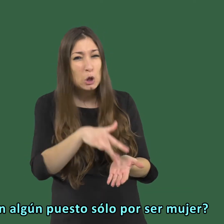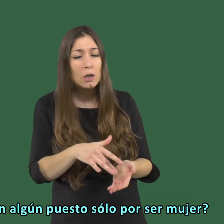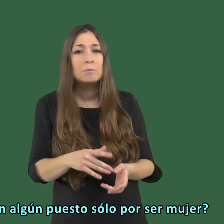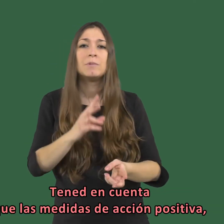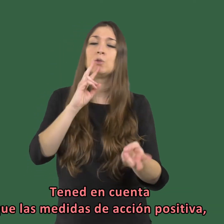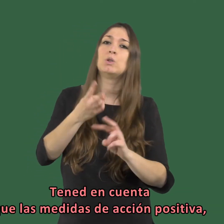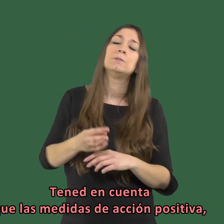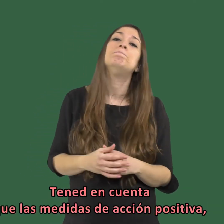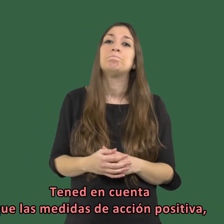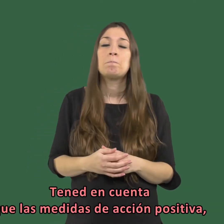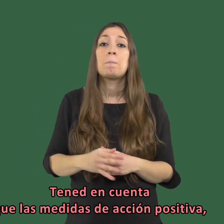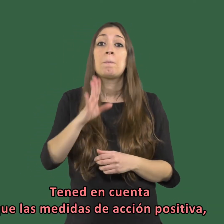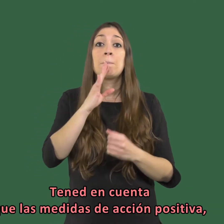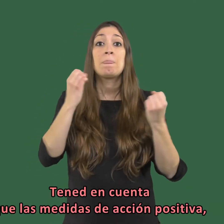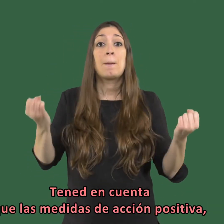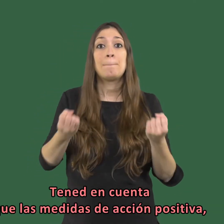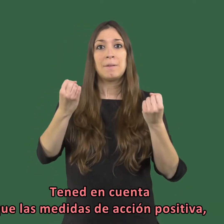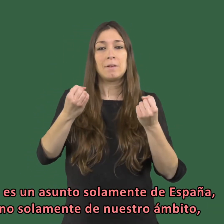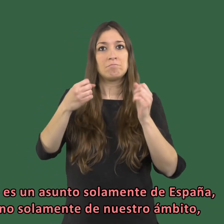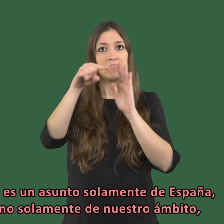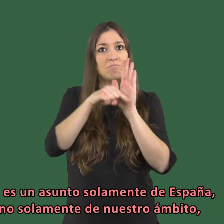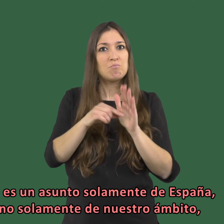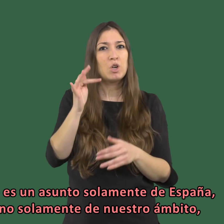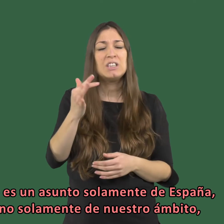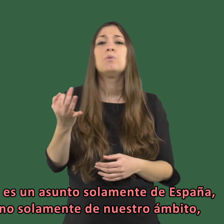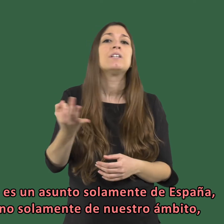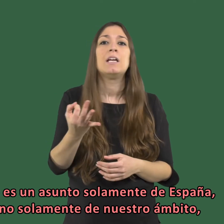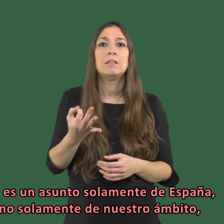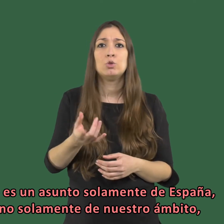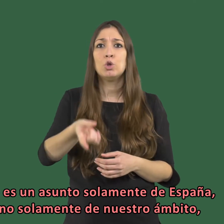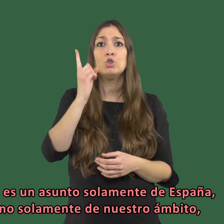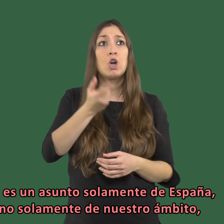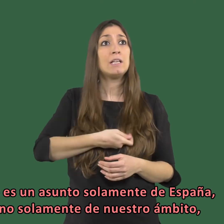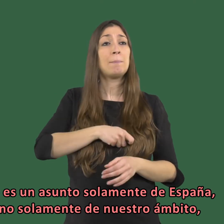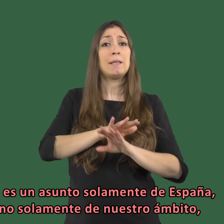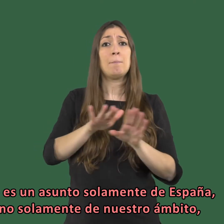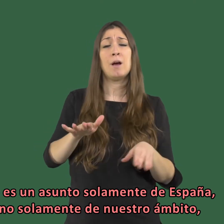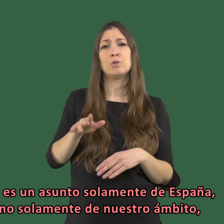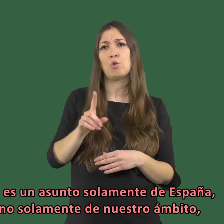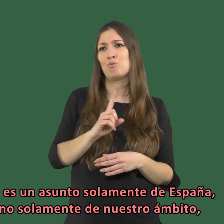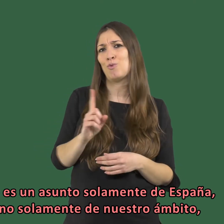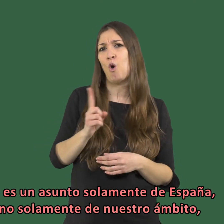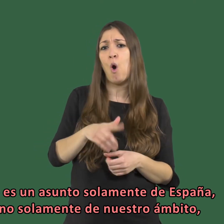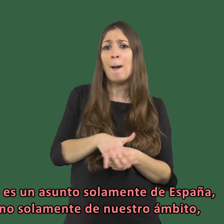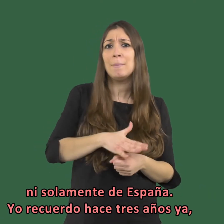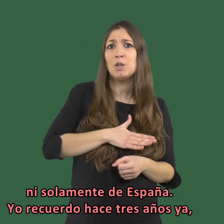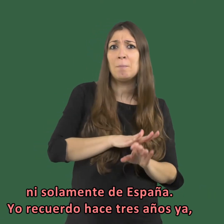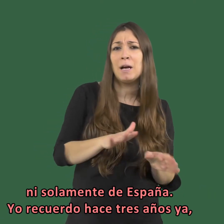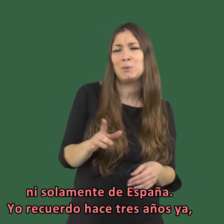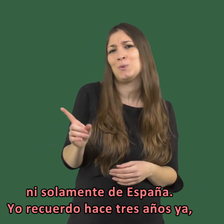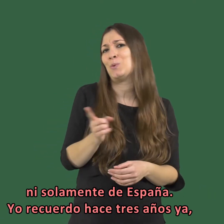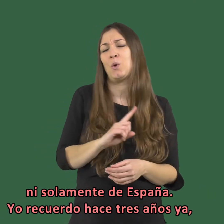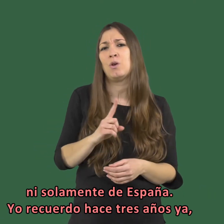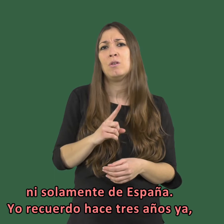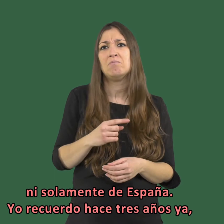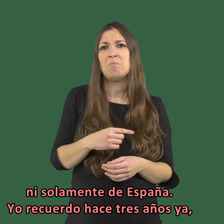mujer? Tened en cuenta que las medidas de acción positiva no es un asunto solamente de España, no es un asunto solamente de nuestro ámbito, ni solamente de